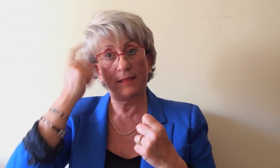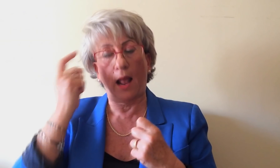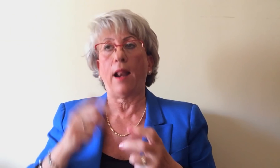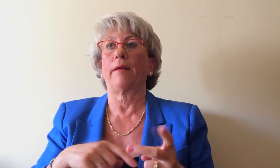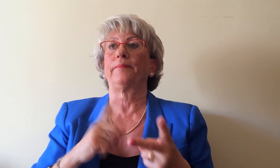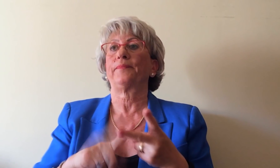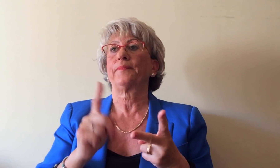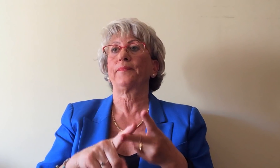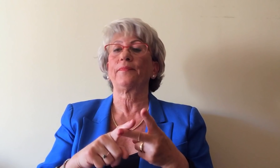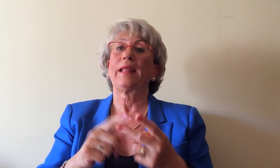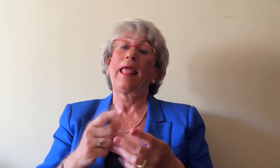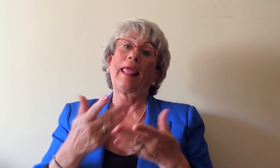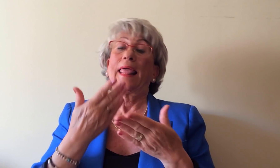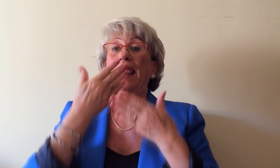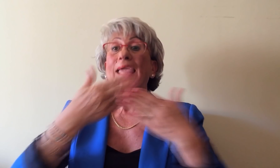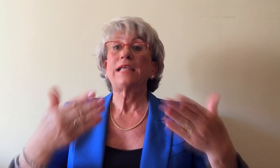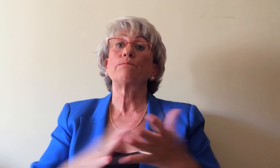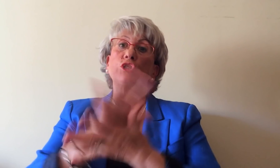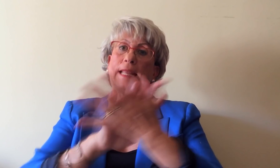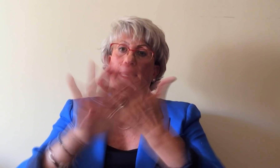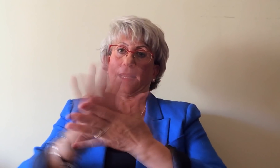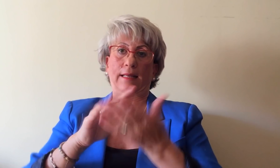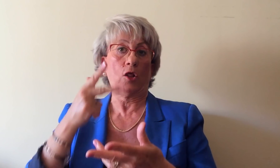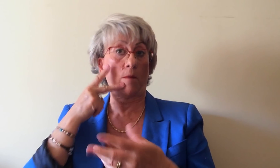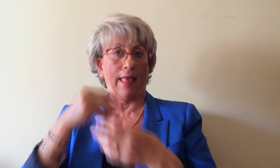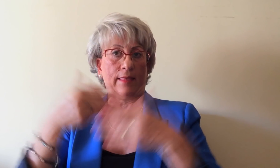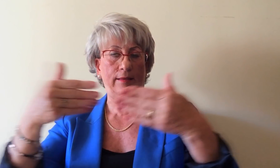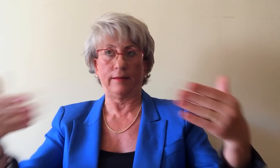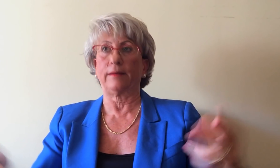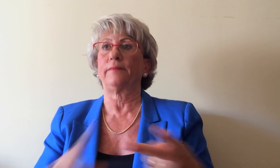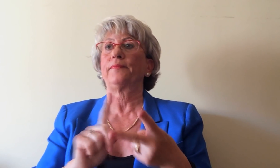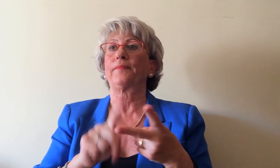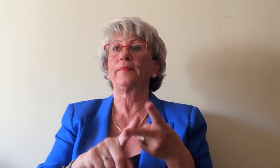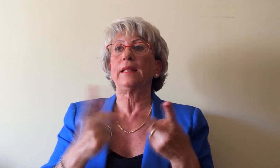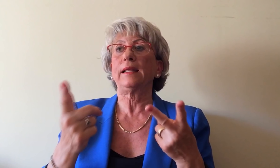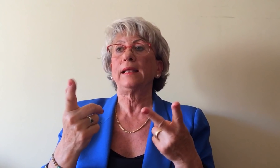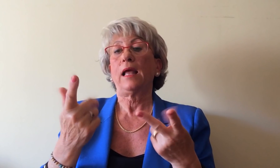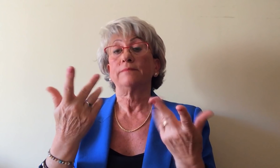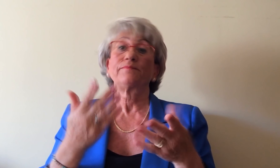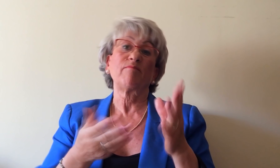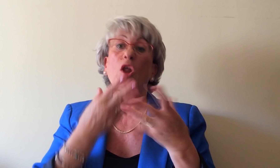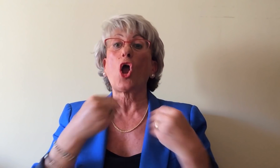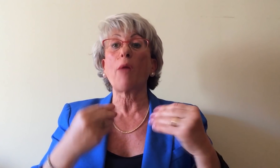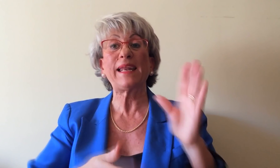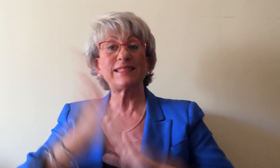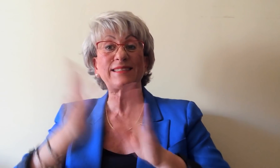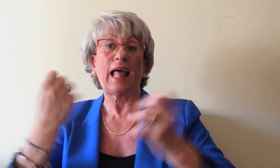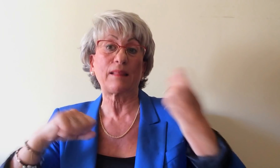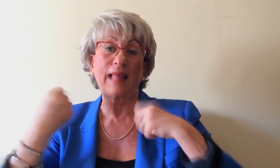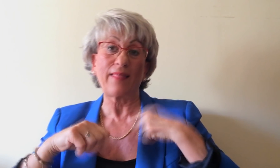jornades de salut mental, una exposició sobre la llengua de signes des de d'OMAT, activitats per joves